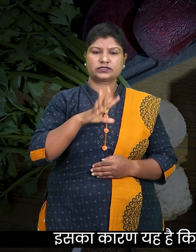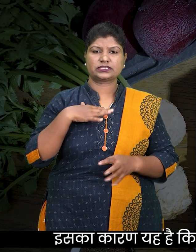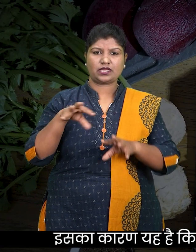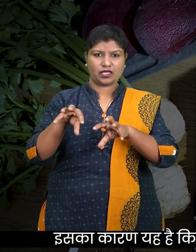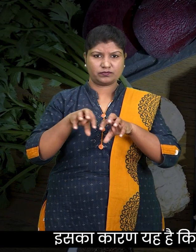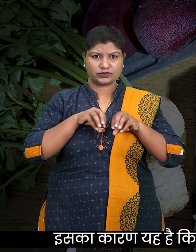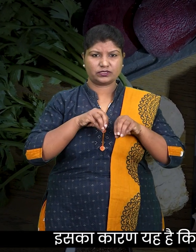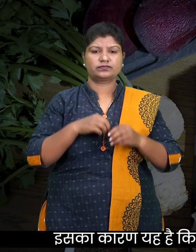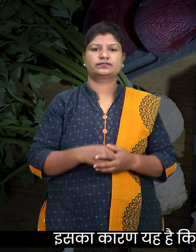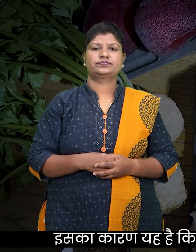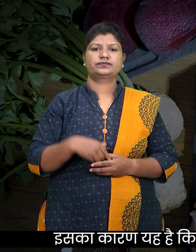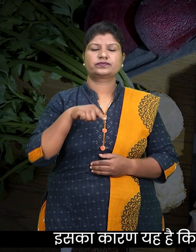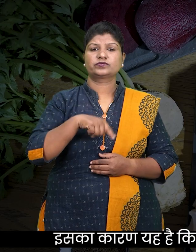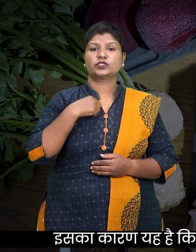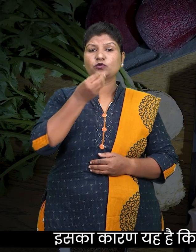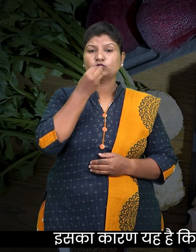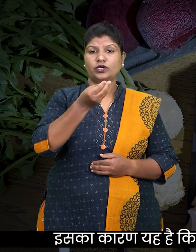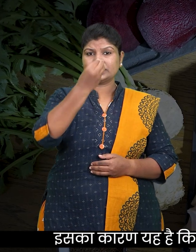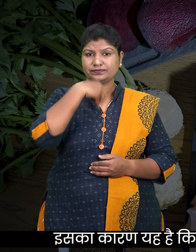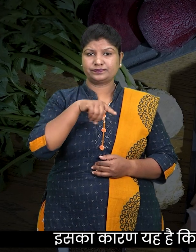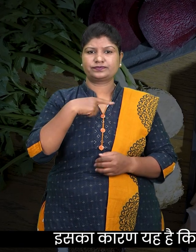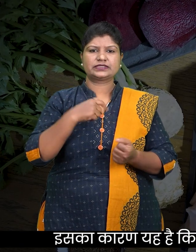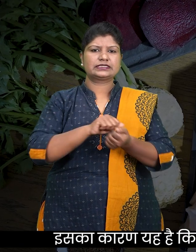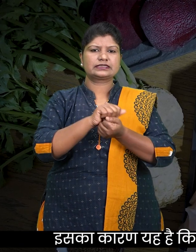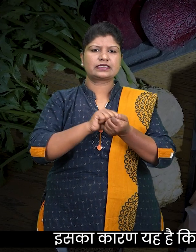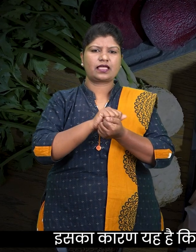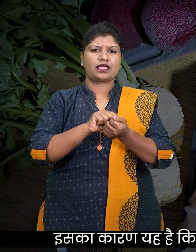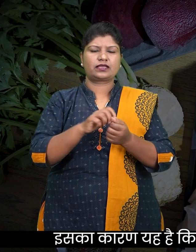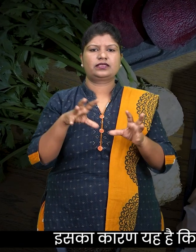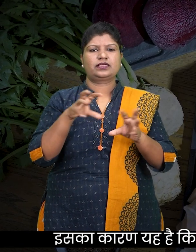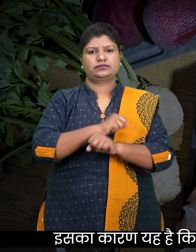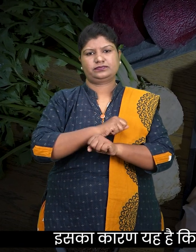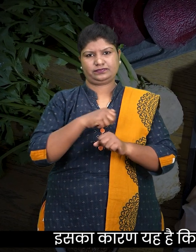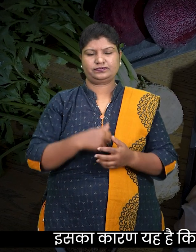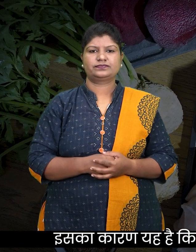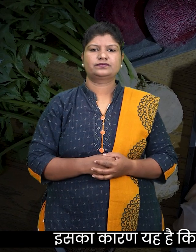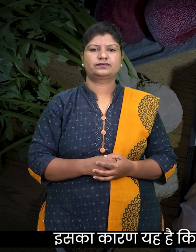अवशिष्ट भोजन से अवशोषित हो जाता है।